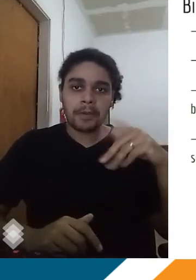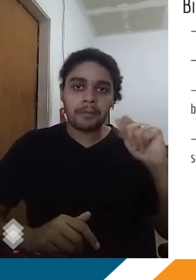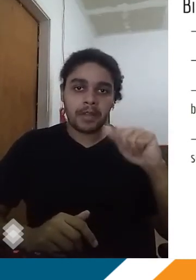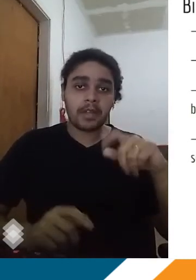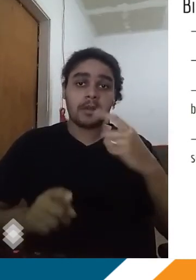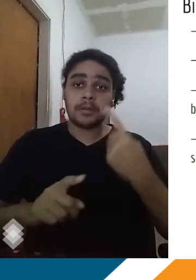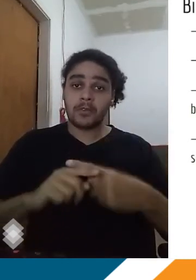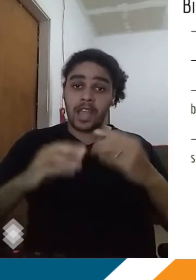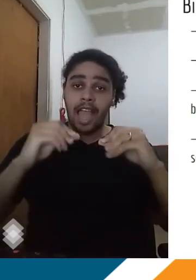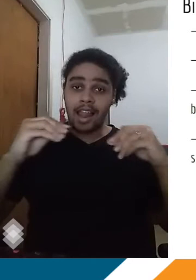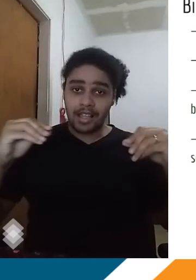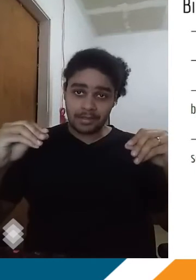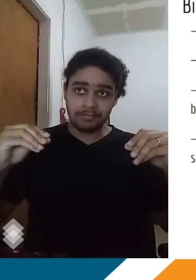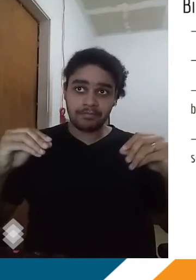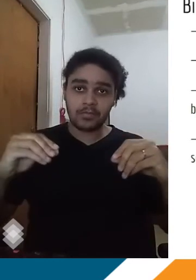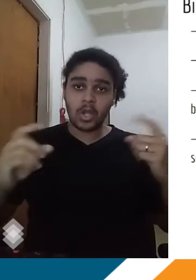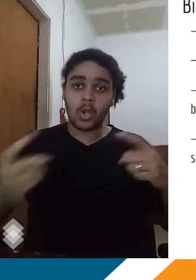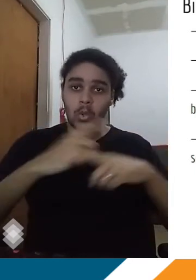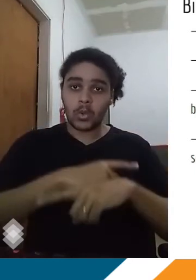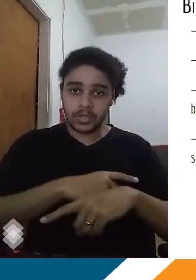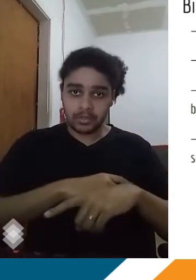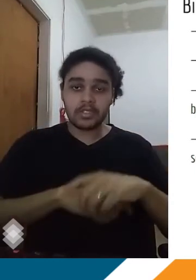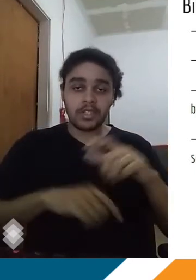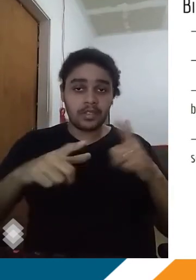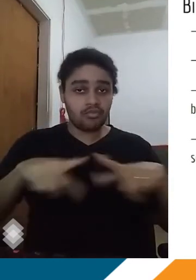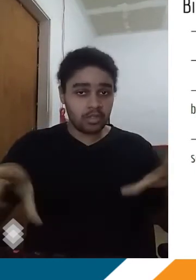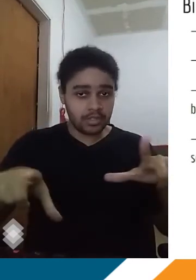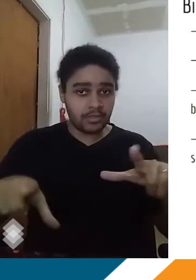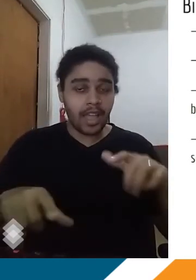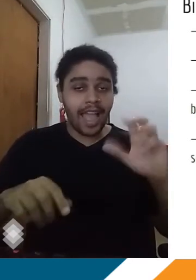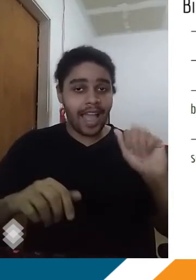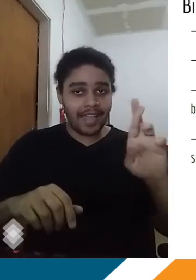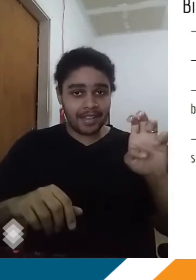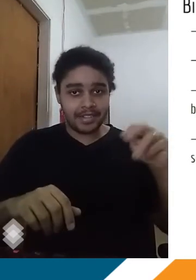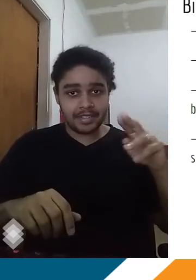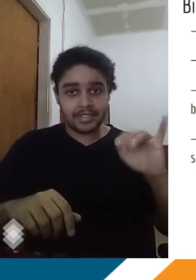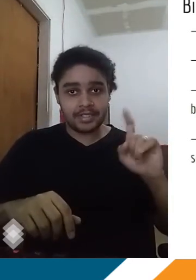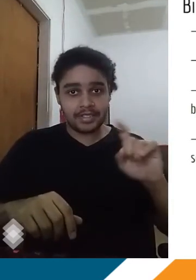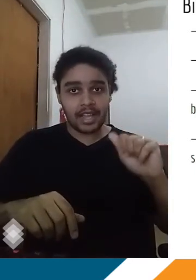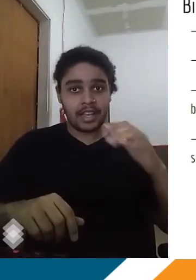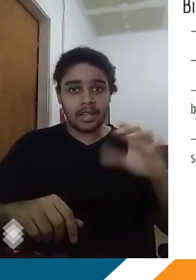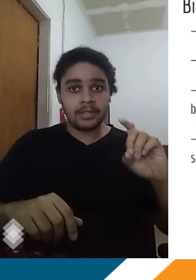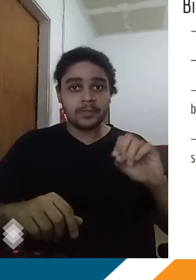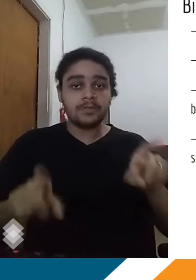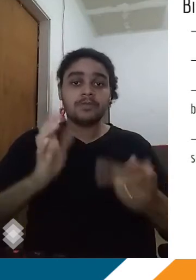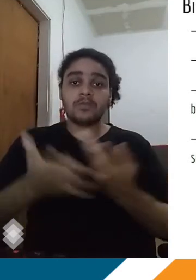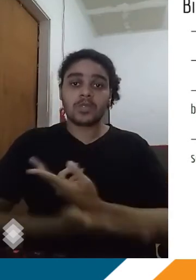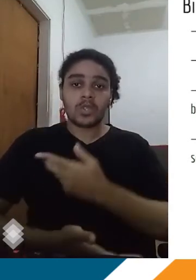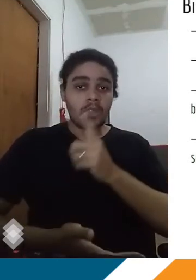questão da arenização, que ao contrário do processo de desertificação, a arenização ela ocorre em climas